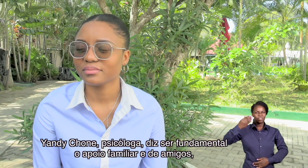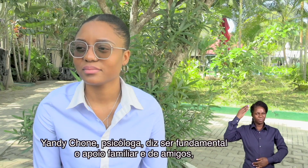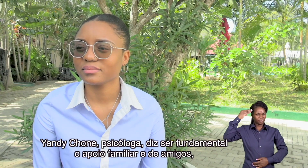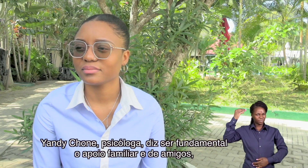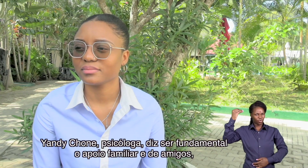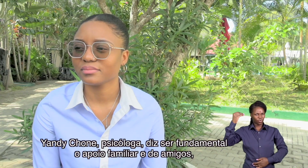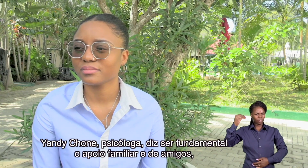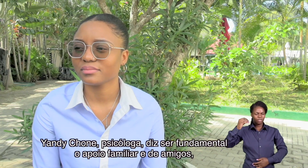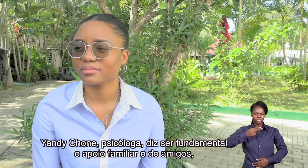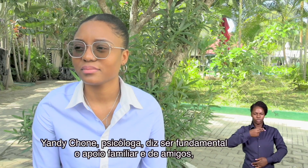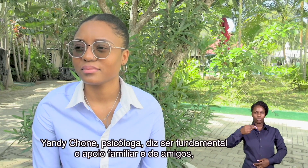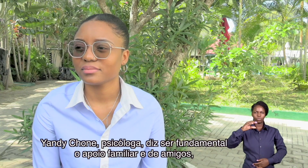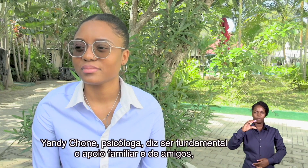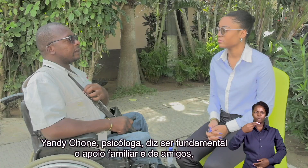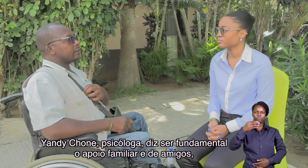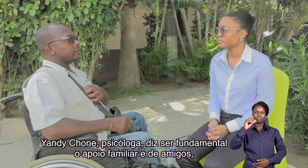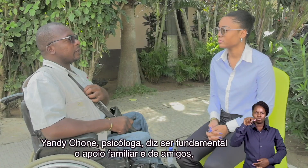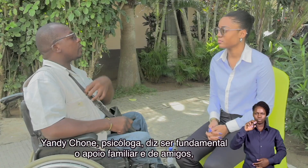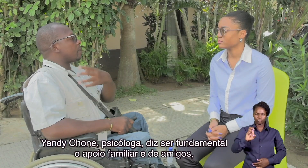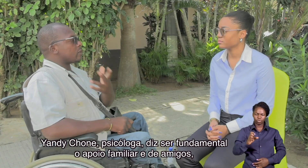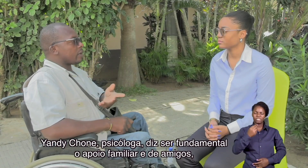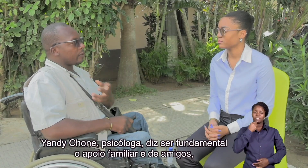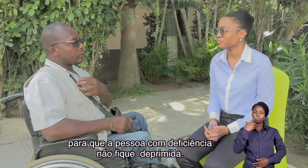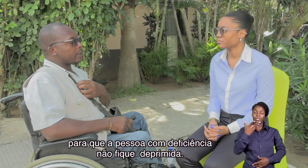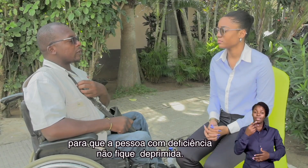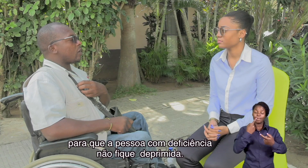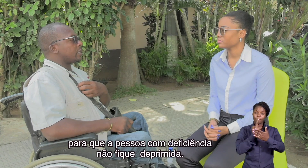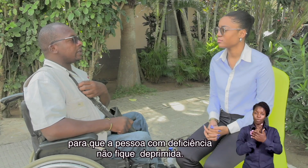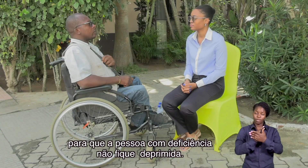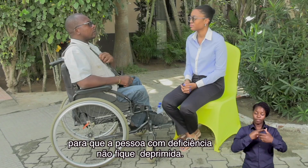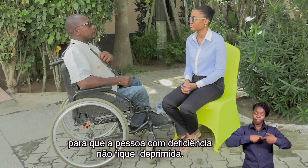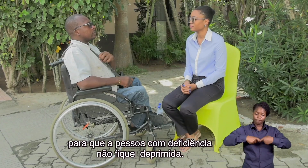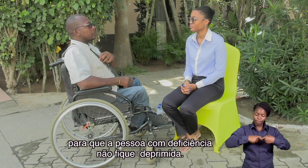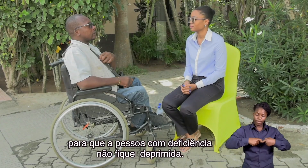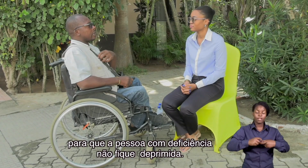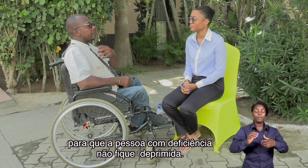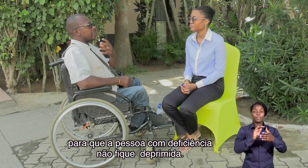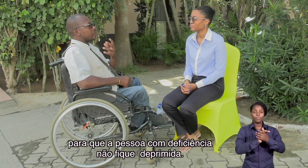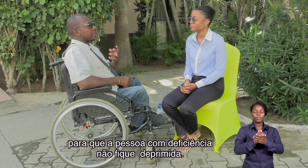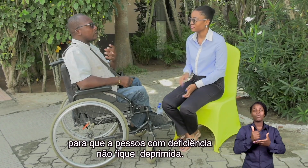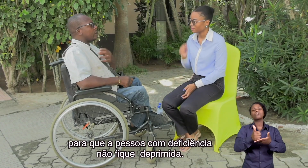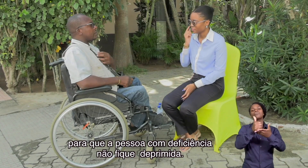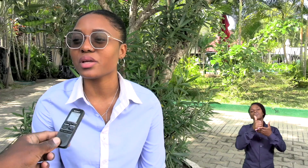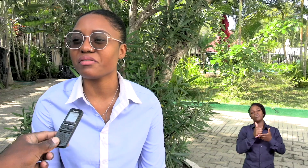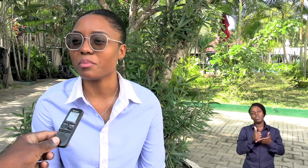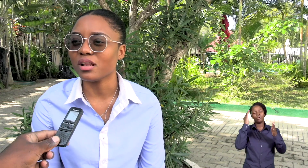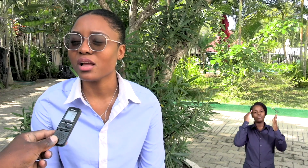ser fundamental o apoio familiar e de amigos para a pessoa com deficiência não fique deprimida.